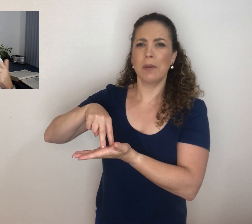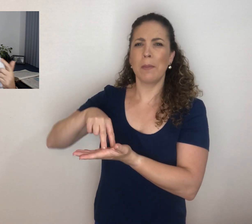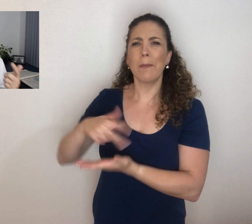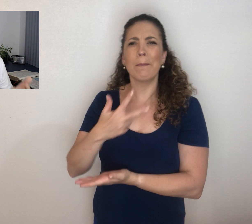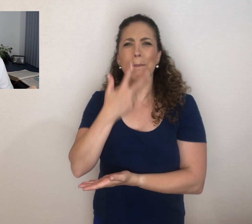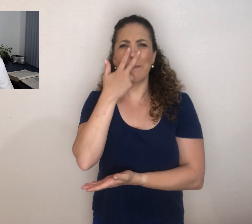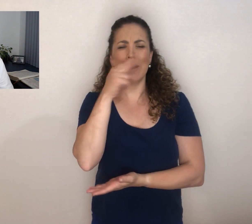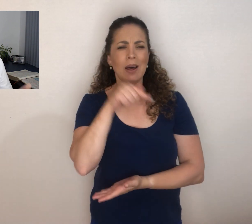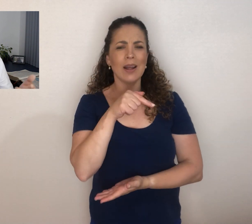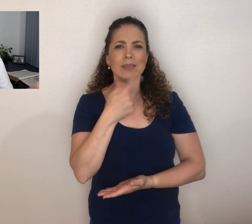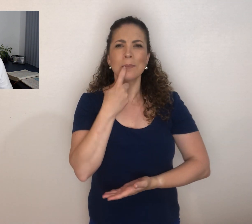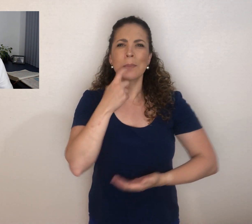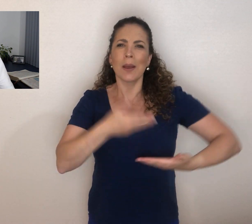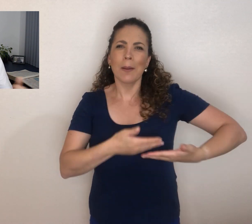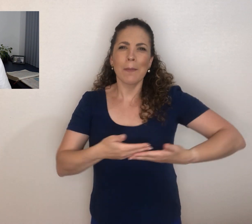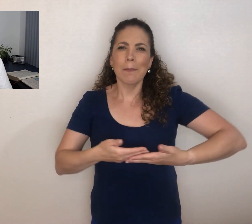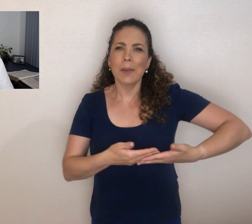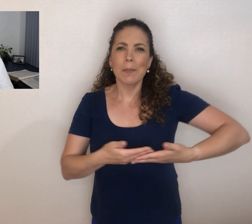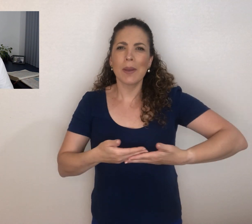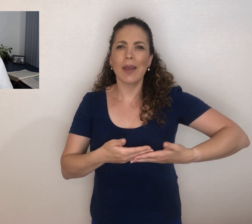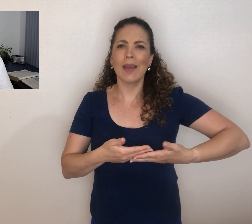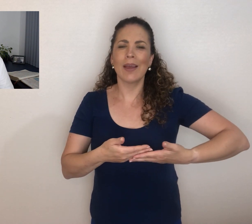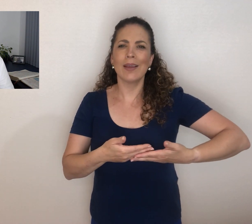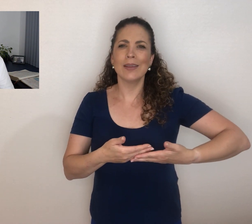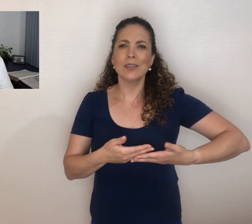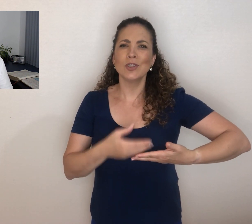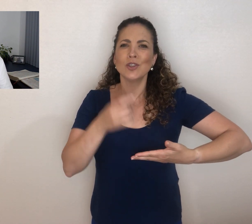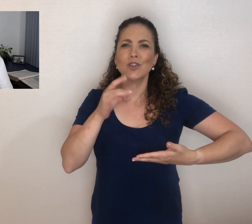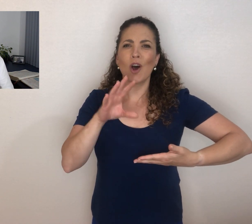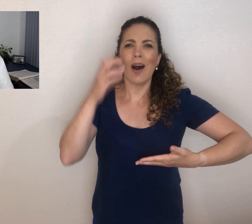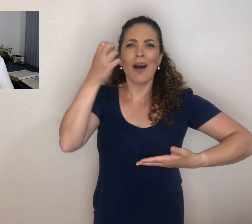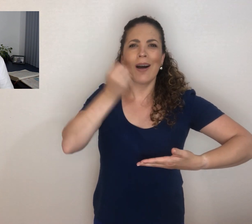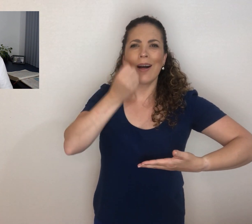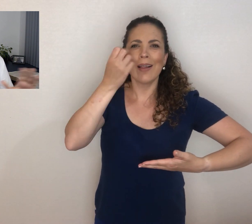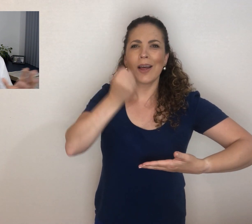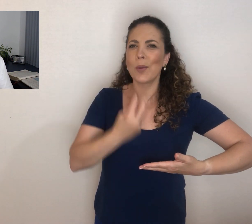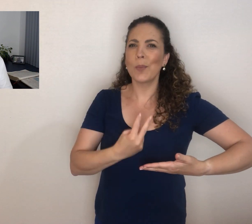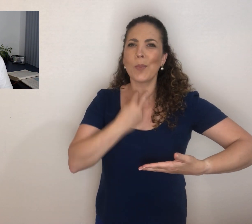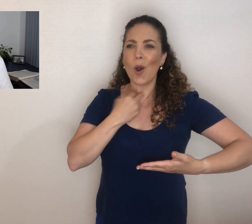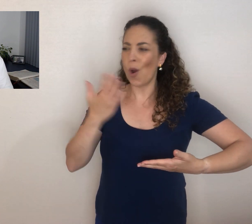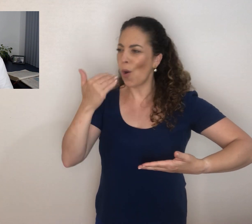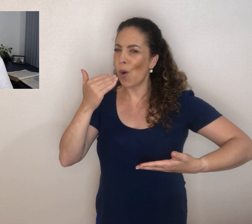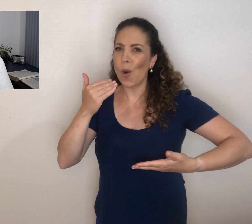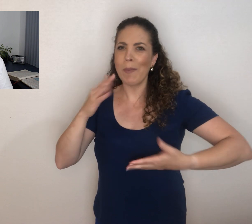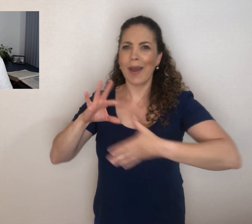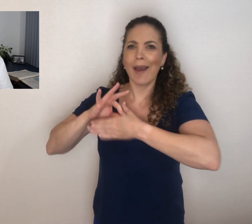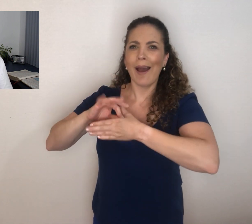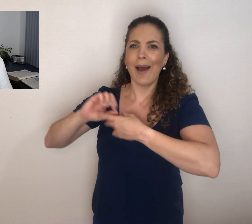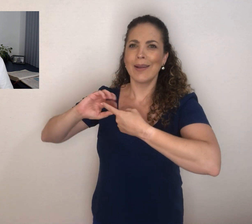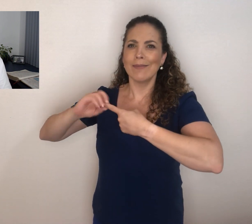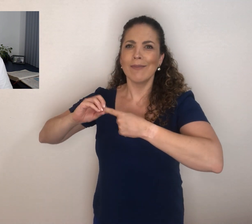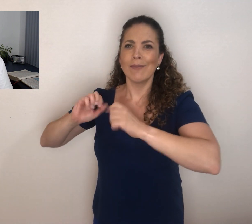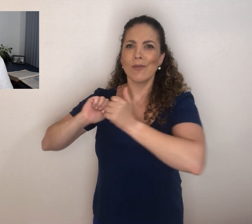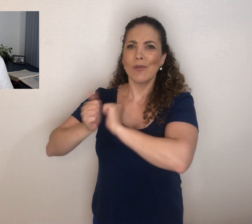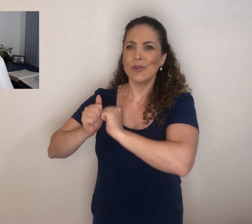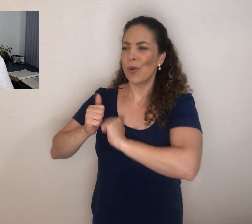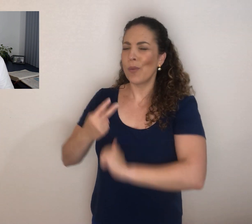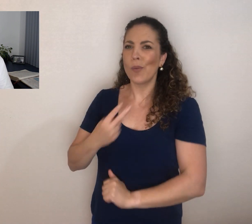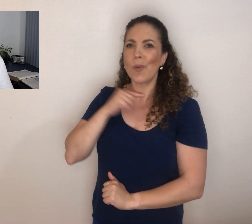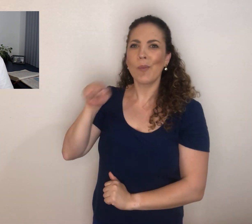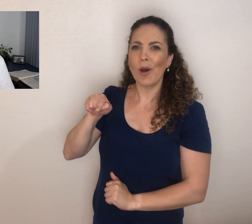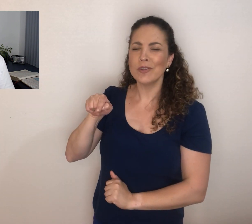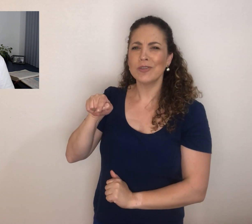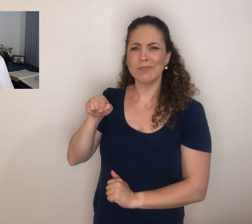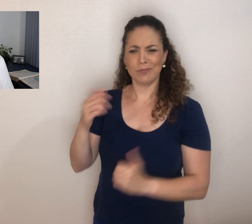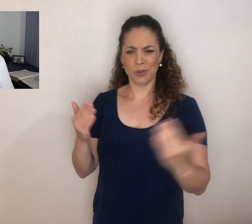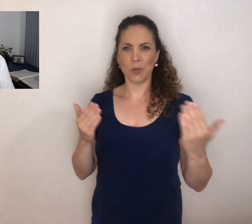e não podem receber alimento sólido. Só essa meditação em Hebreus já deveria ser